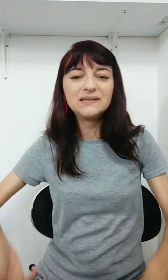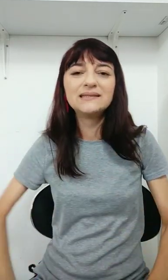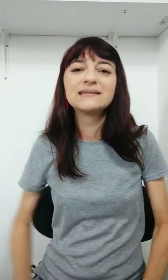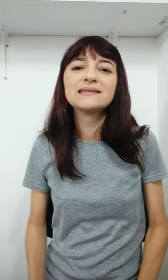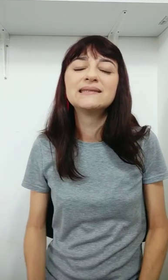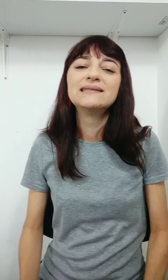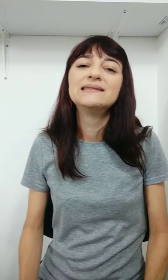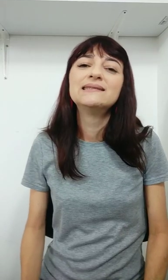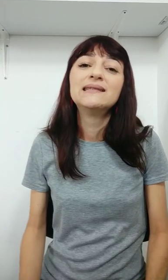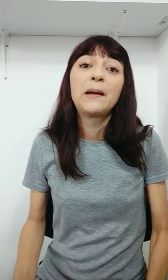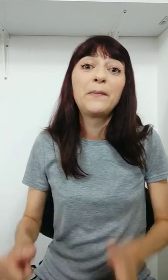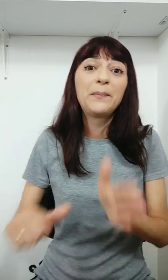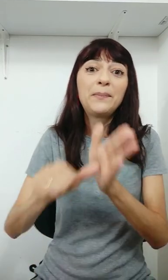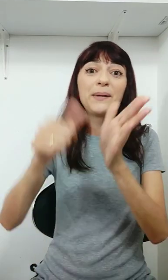videochamada apenas daqueles conhecidos meus.